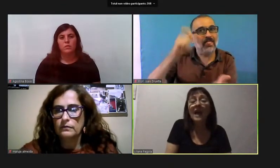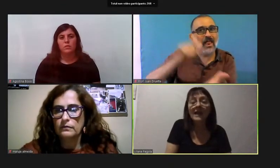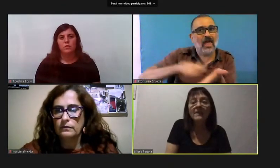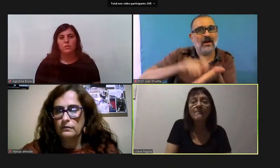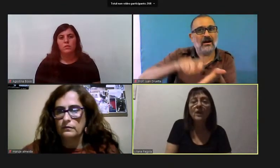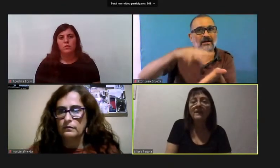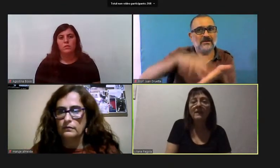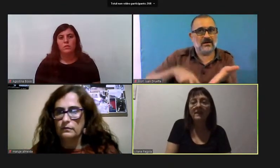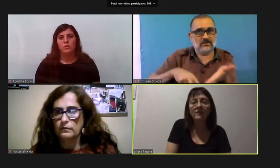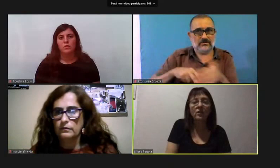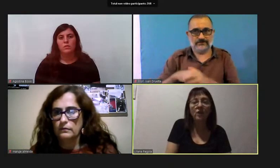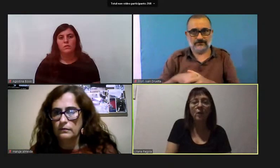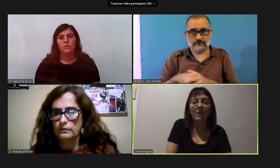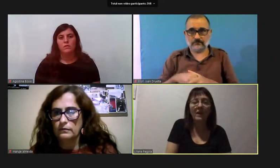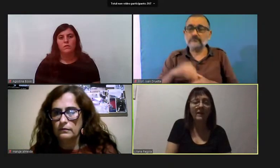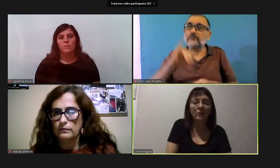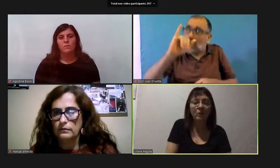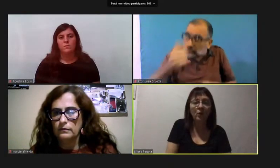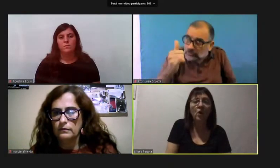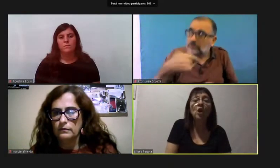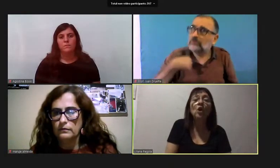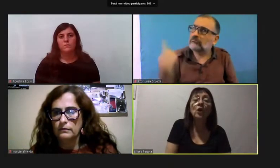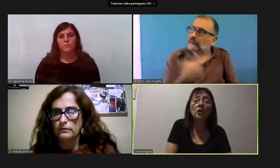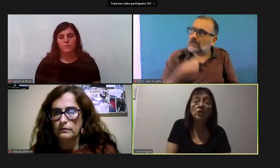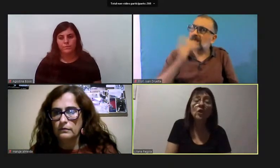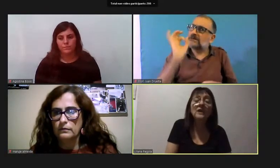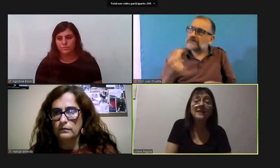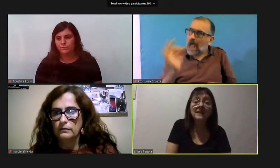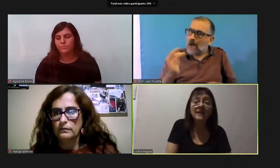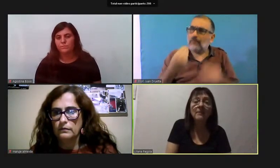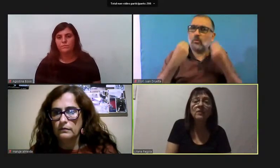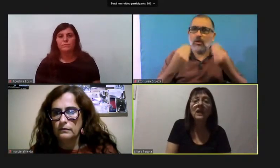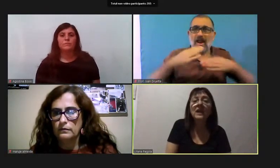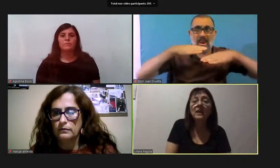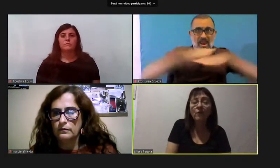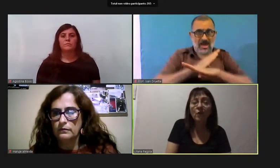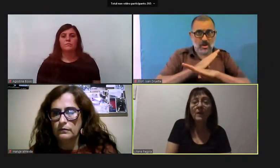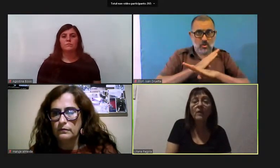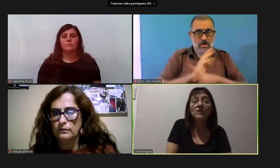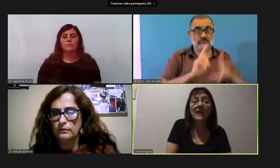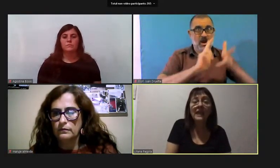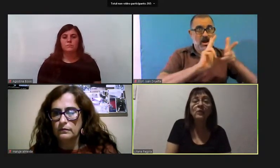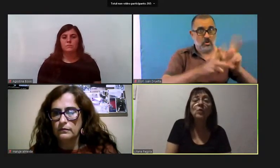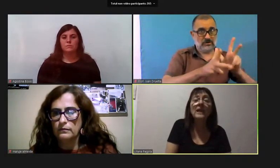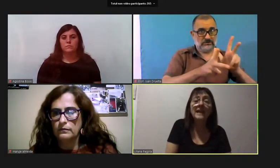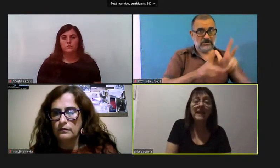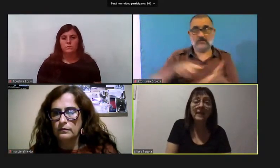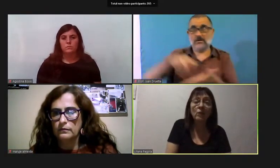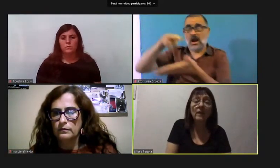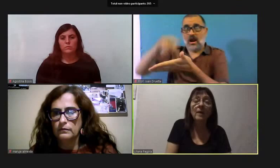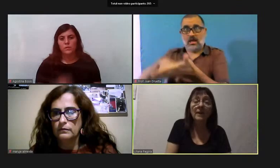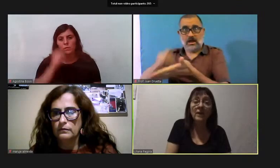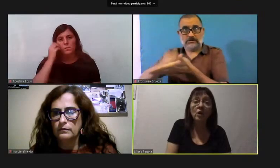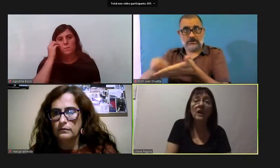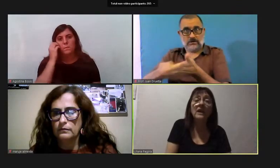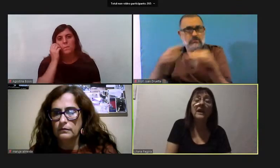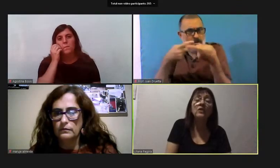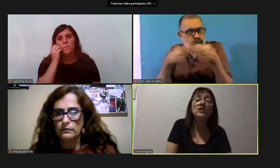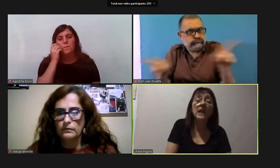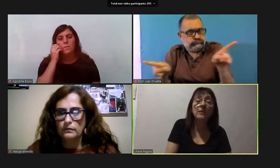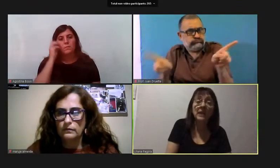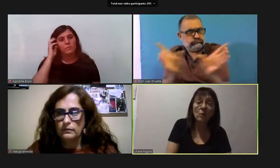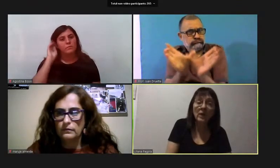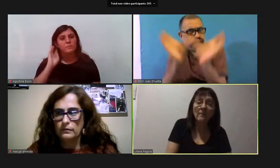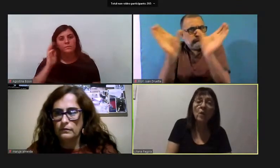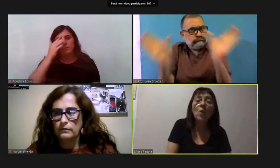del oralismo está dentro de los planes de estudio. Lo que nosotros necesitamos es formarnos en lectura y en escritura del español.